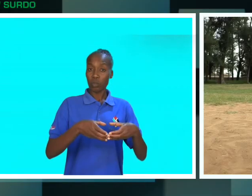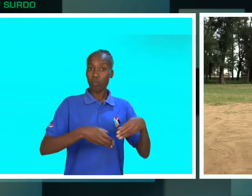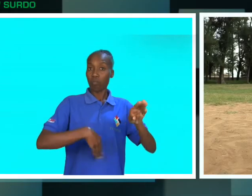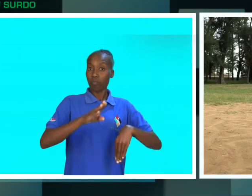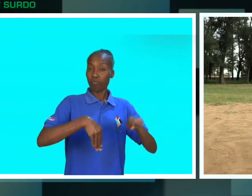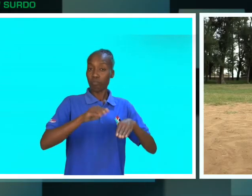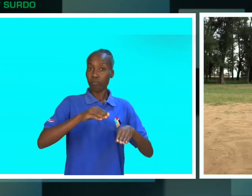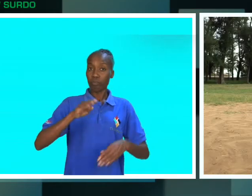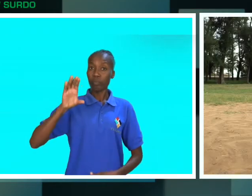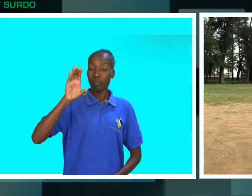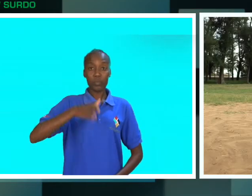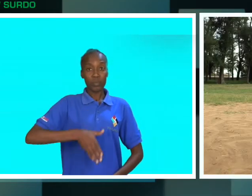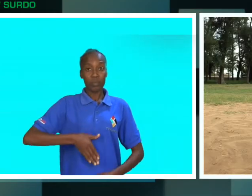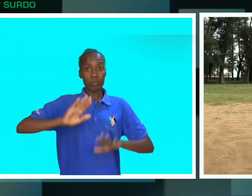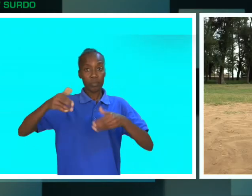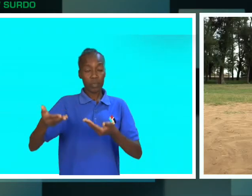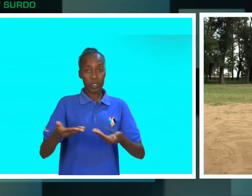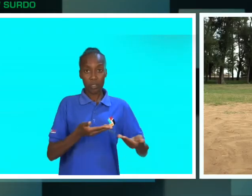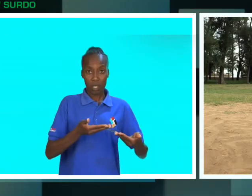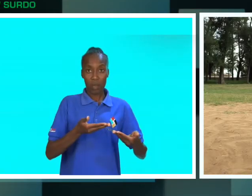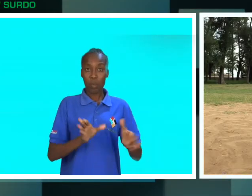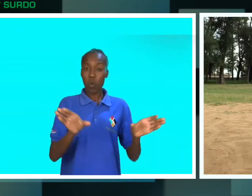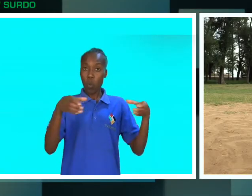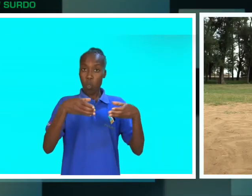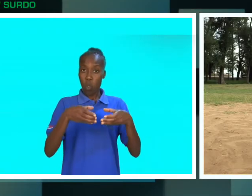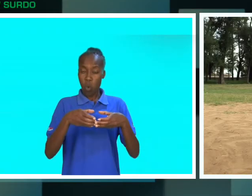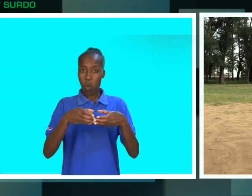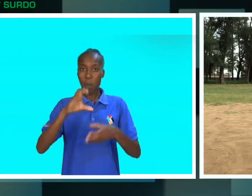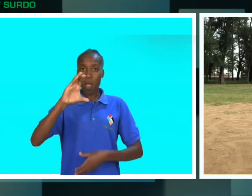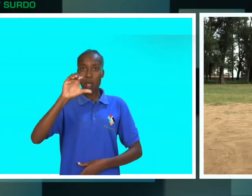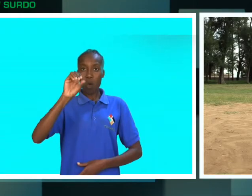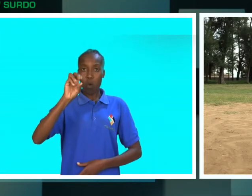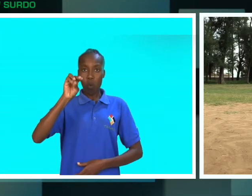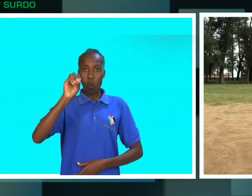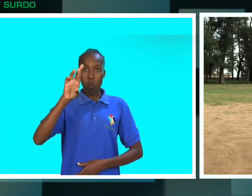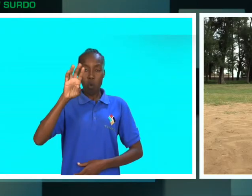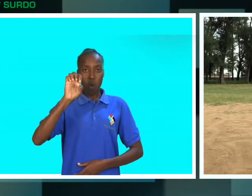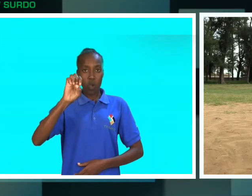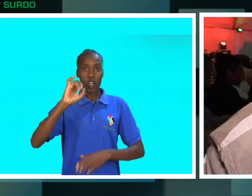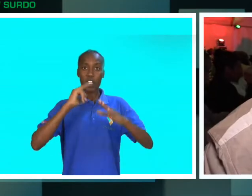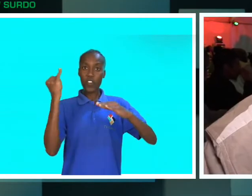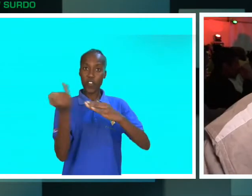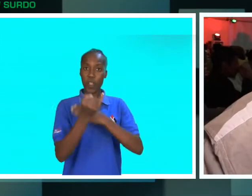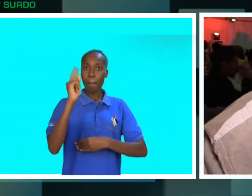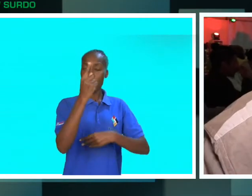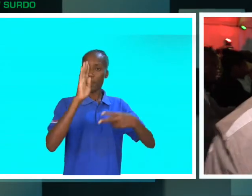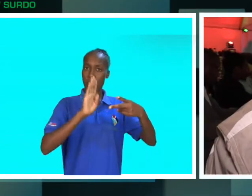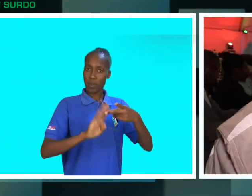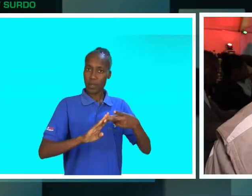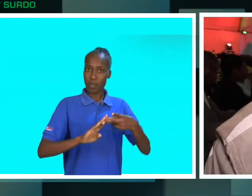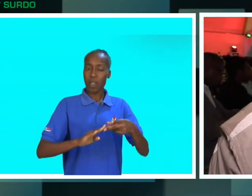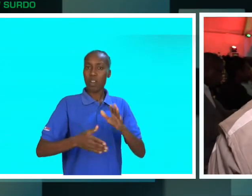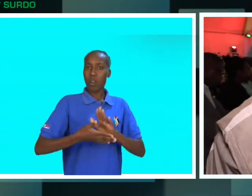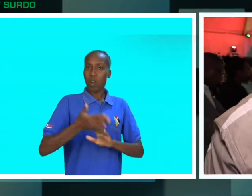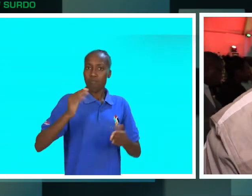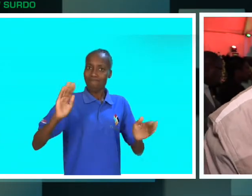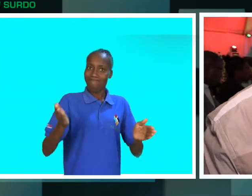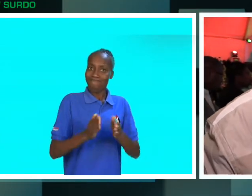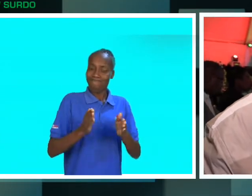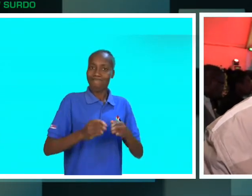A União Desportiva do Songo recebe um Gaia Futebol Clube das Ilhas Comorres em jogo da segunda mão